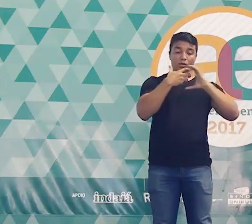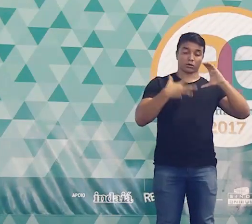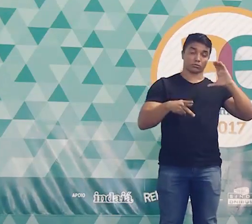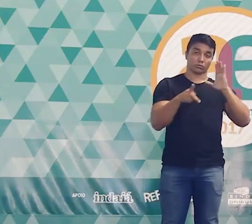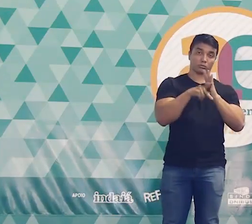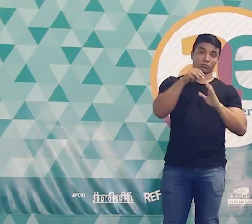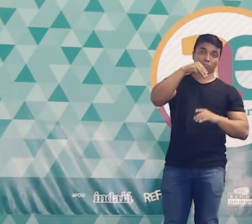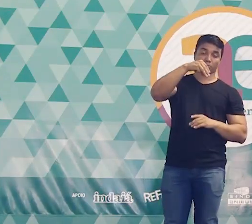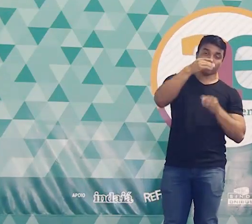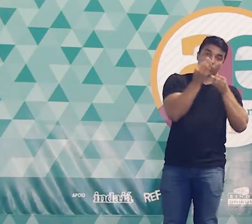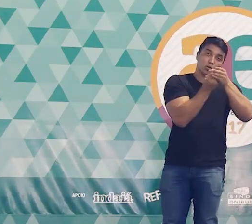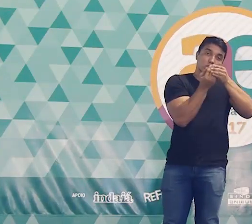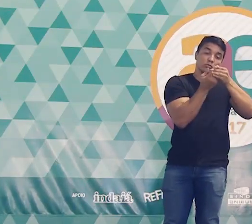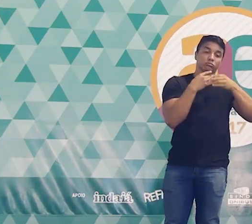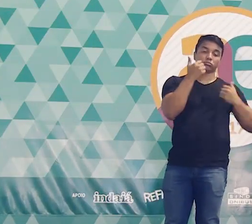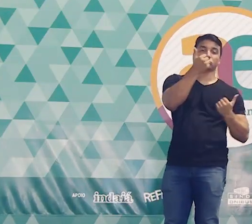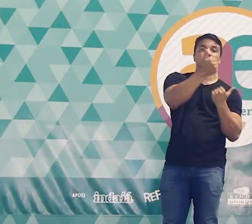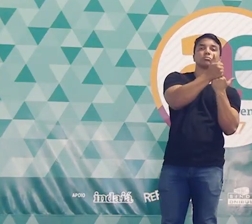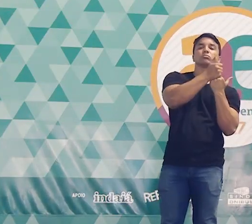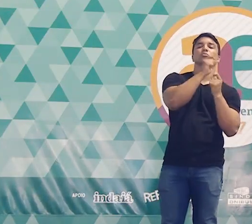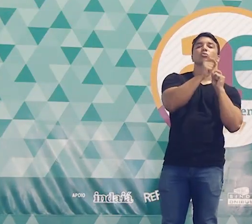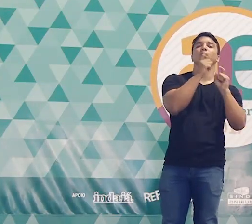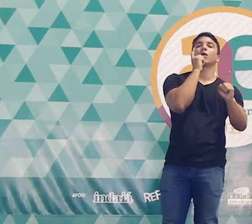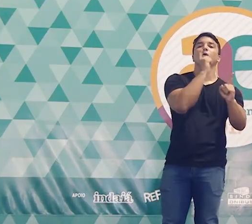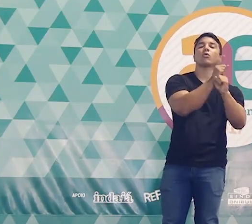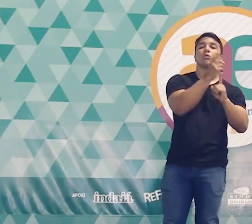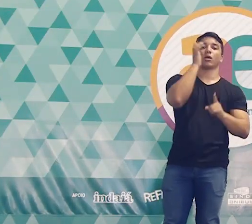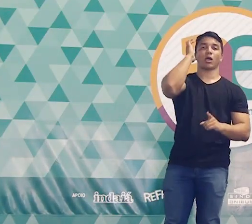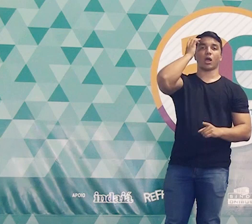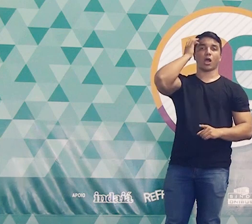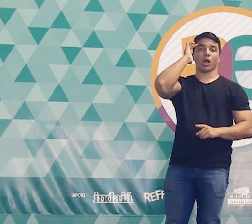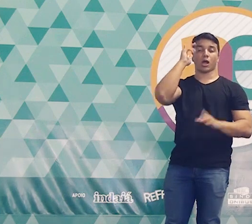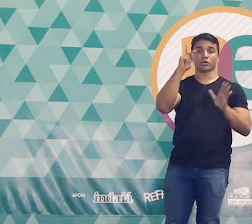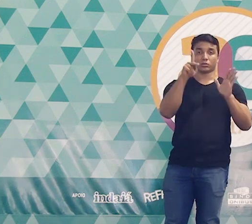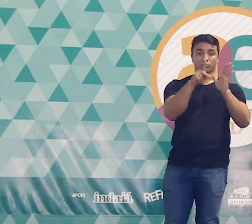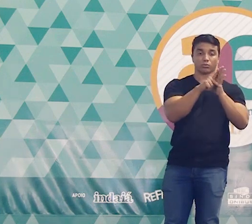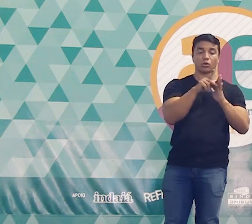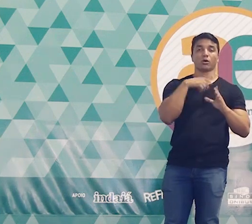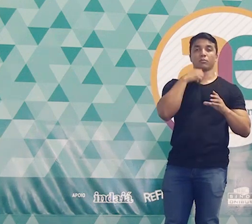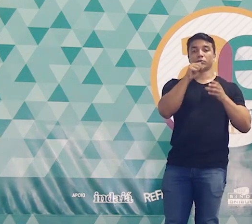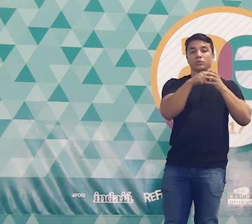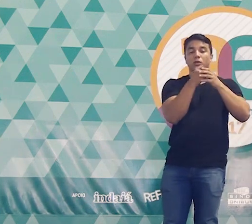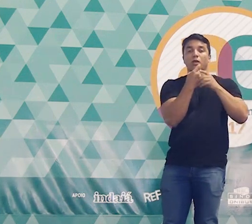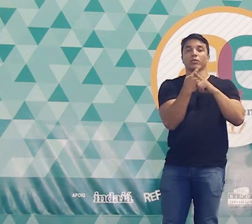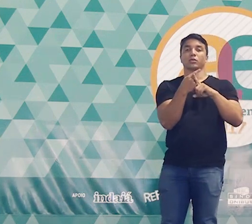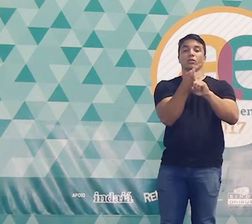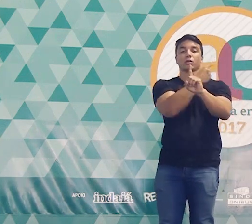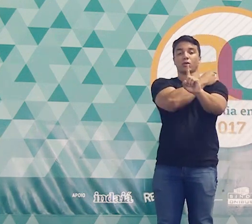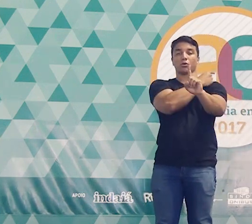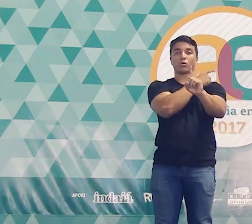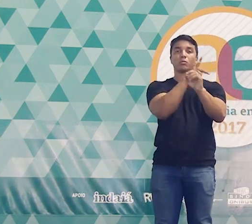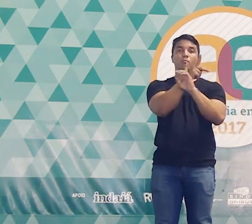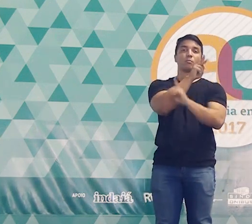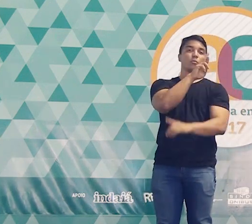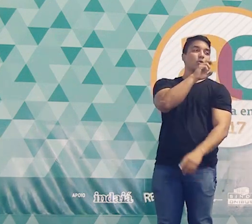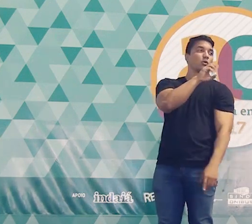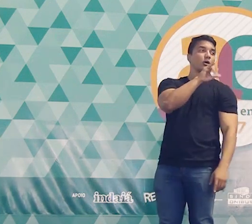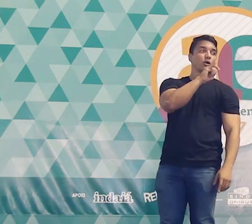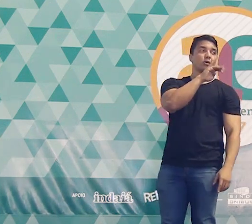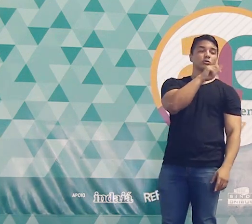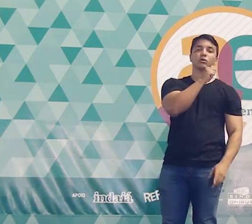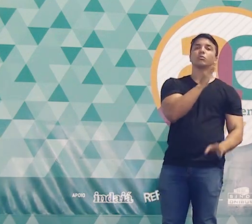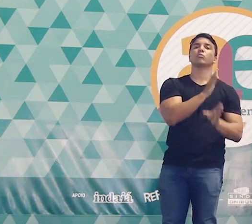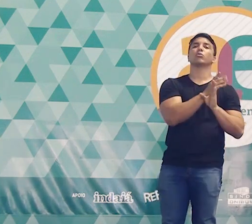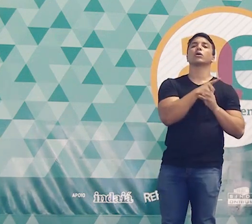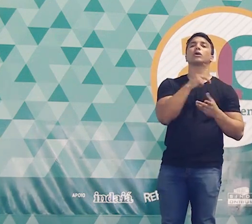da mitocôndria que sustenta essa teoria, ou seja, de achar que a mitocôndria era uma célula anterior, uma célula procariótica anterior, é